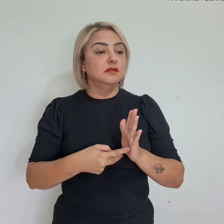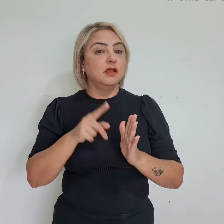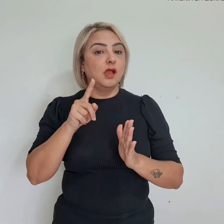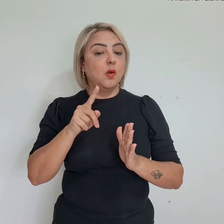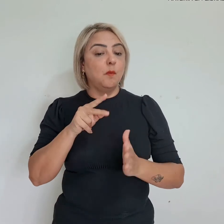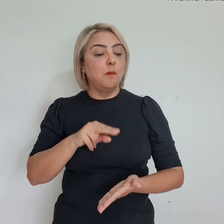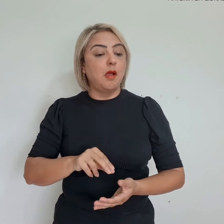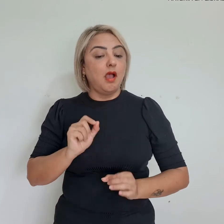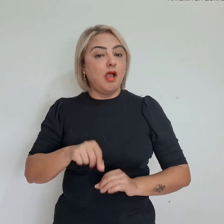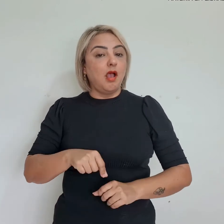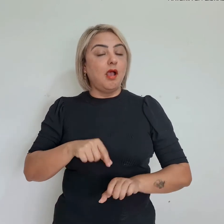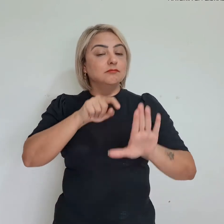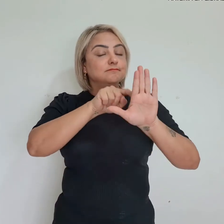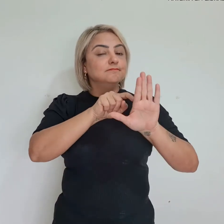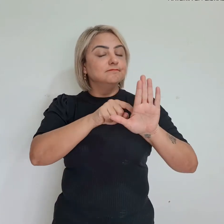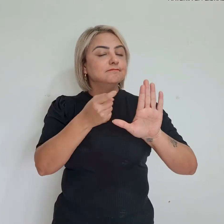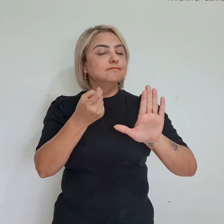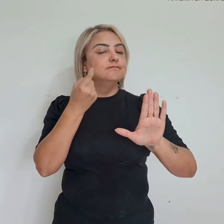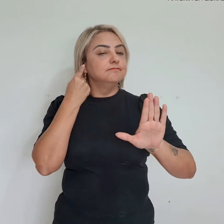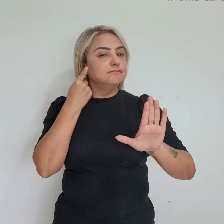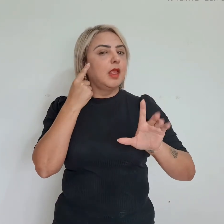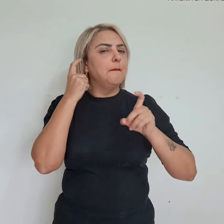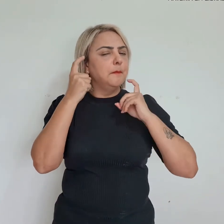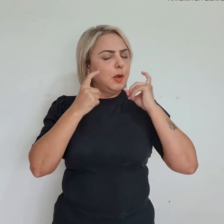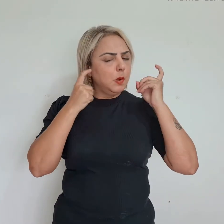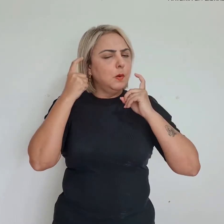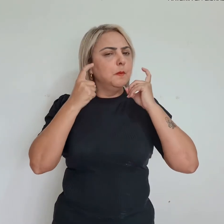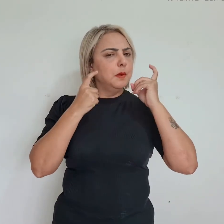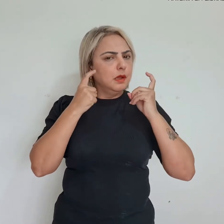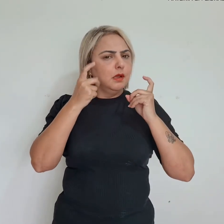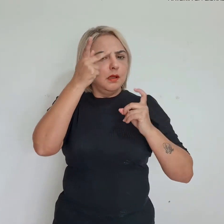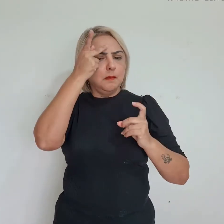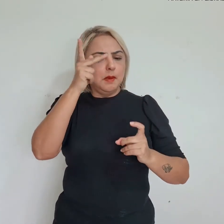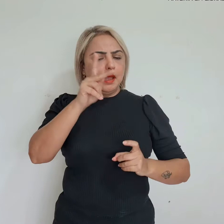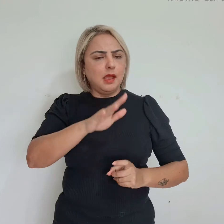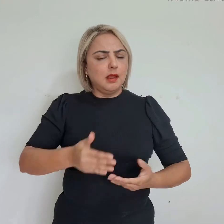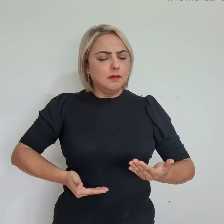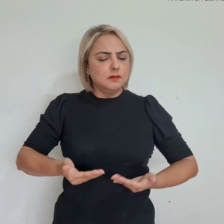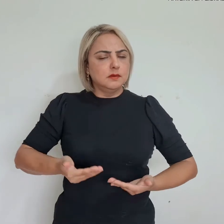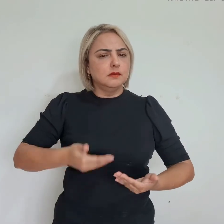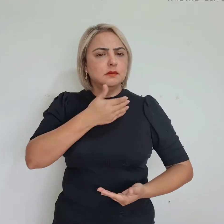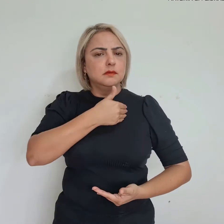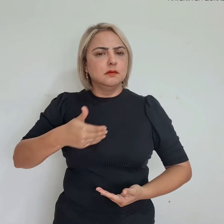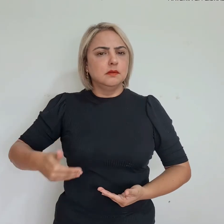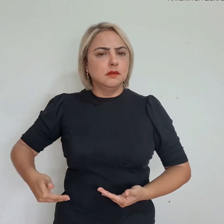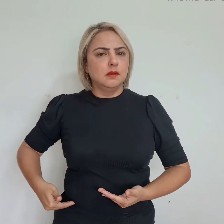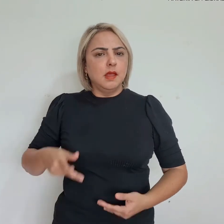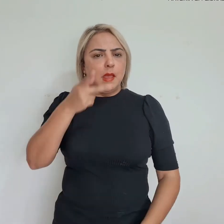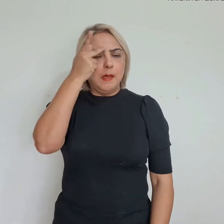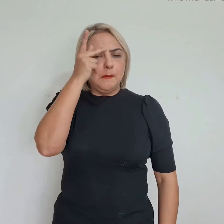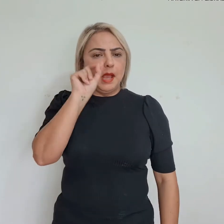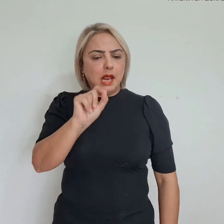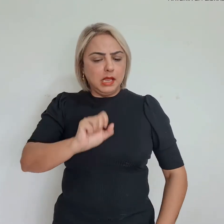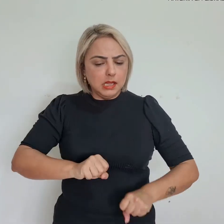uma posição ideológica bastante preocupante para os servidores públicos, para quem